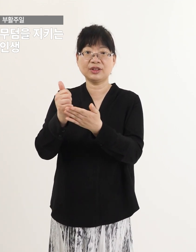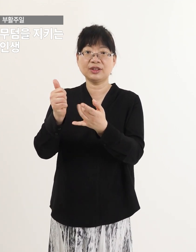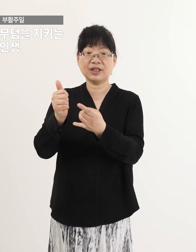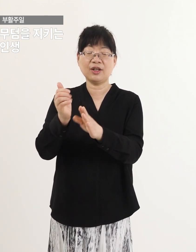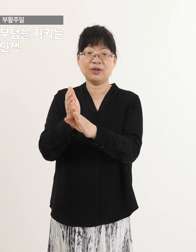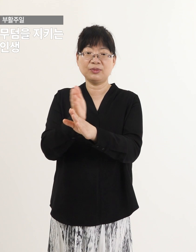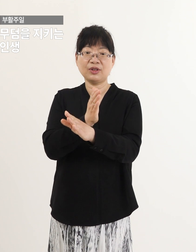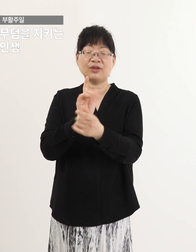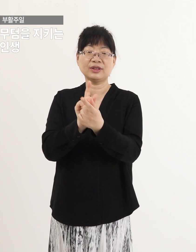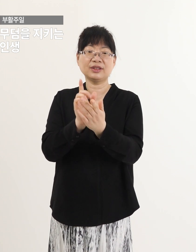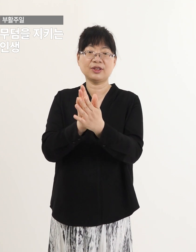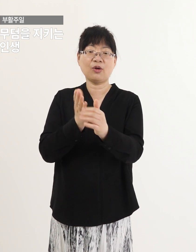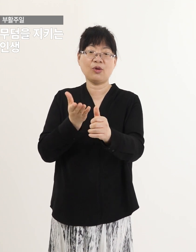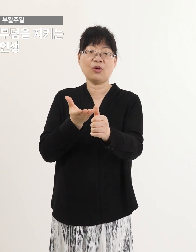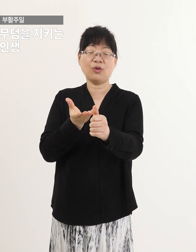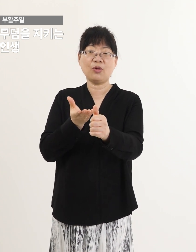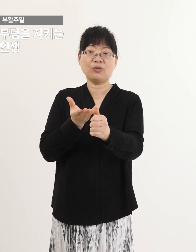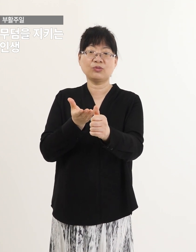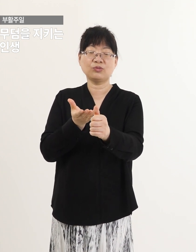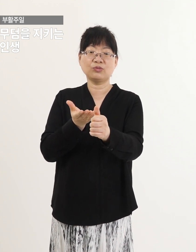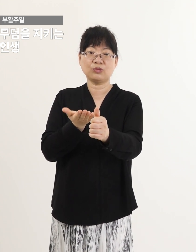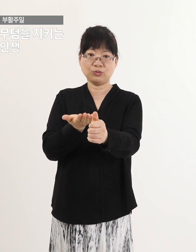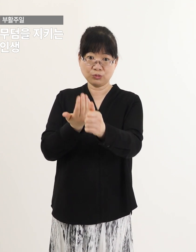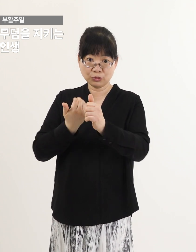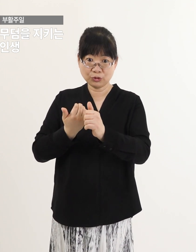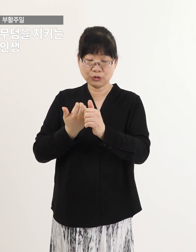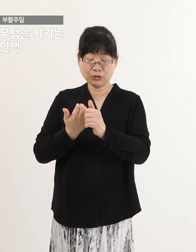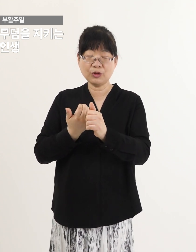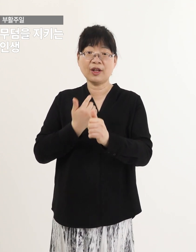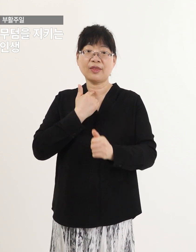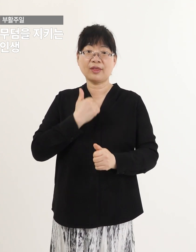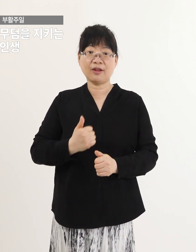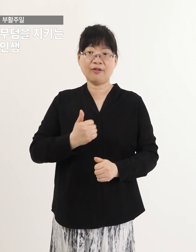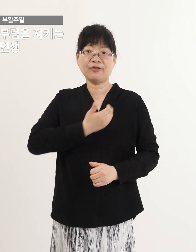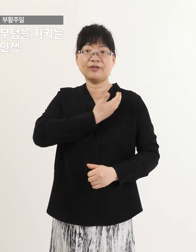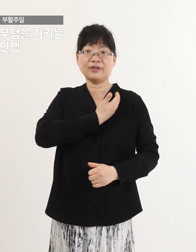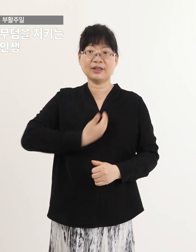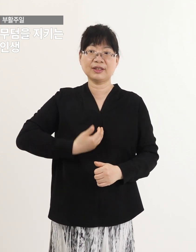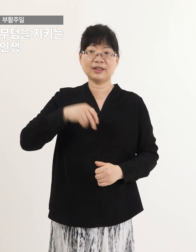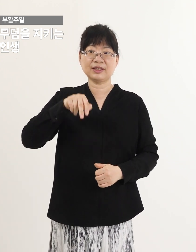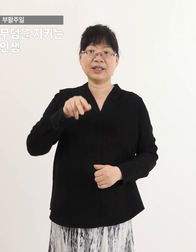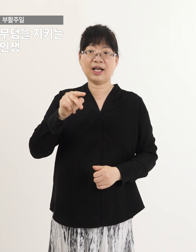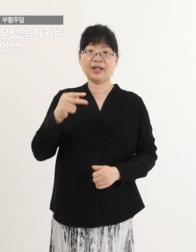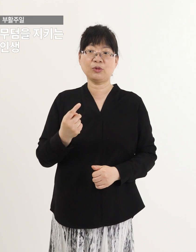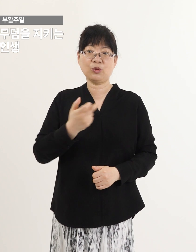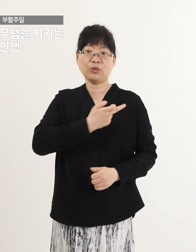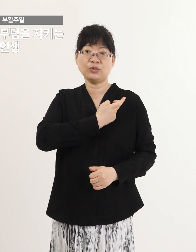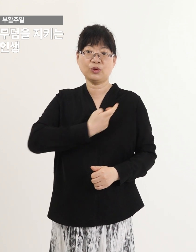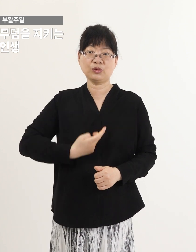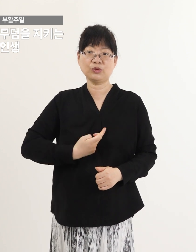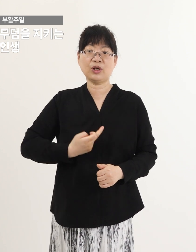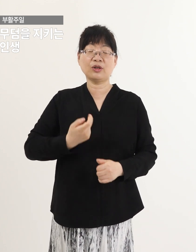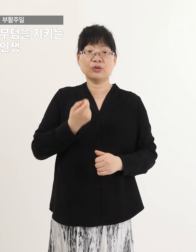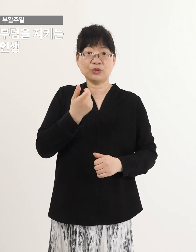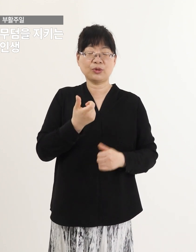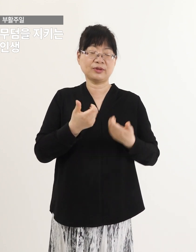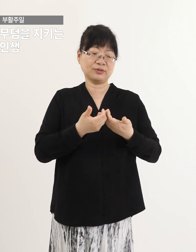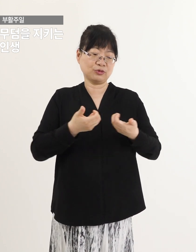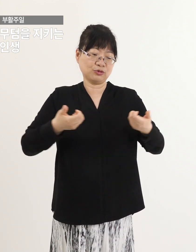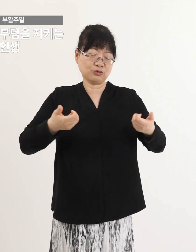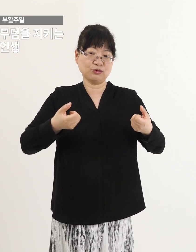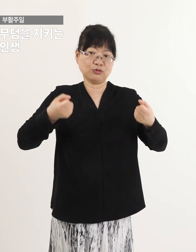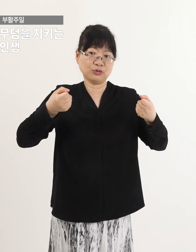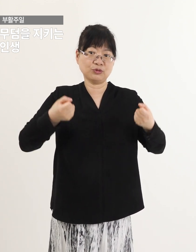예수님께로부터 직접 부름을 받은 그런 사도들 12제자들과는 좀 구분을 해야